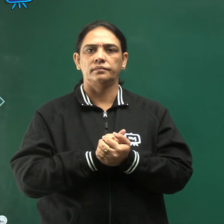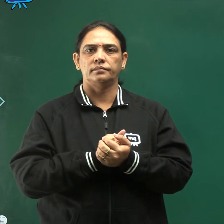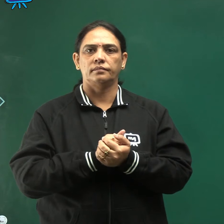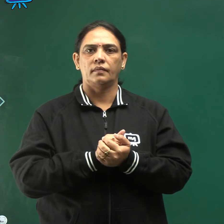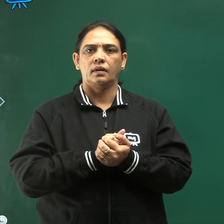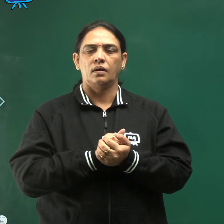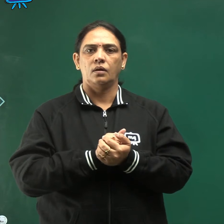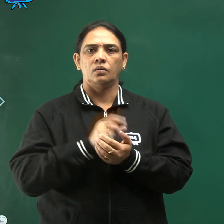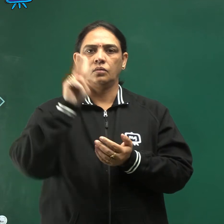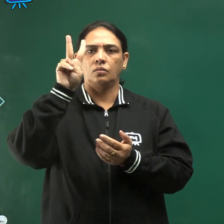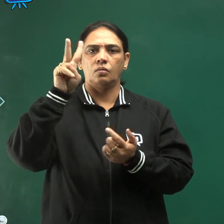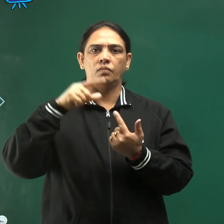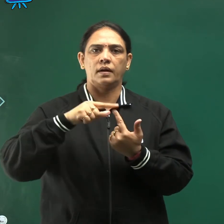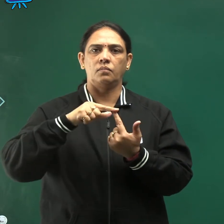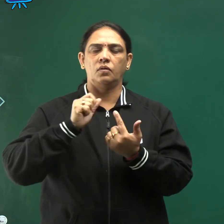2 वर्गमूल